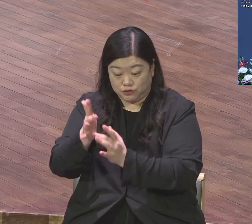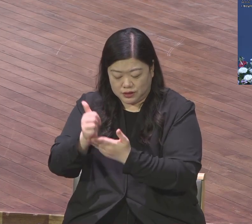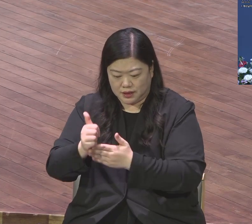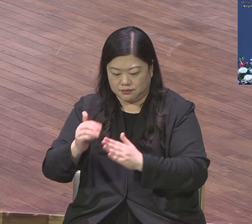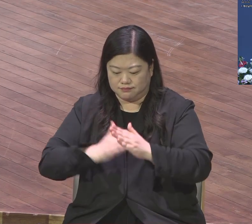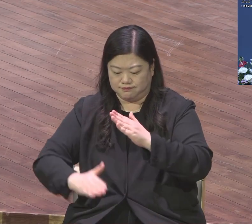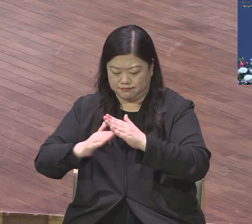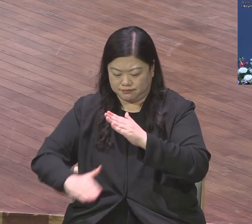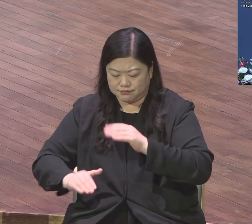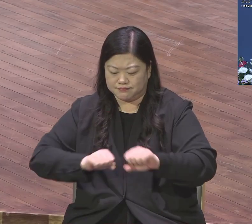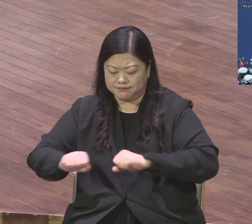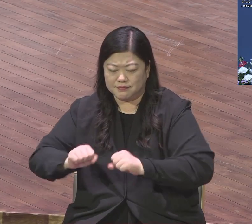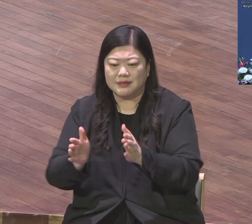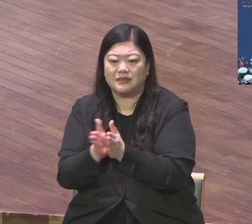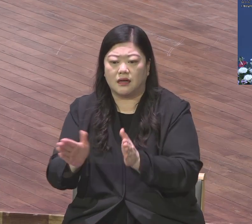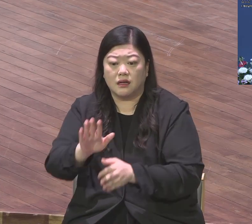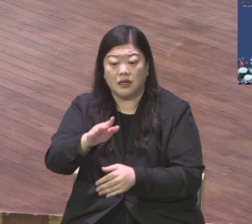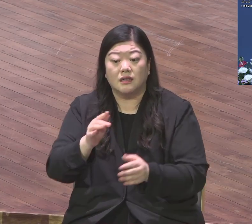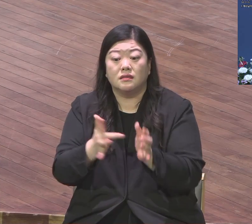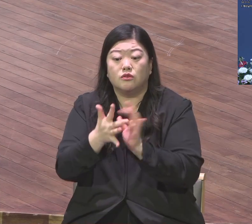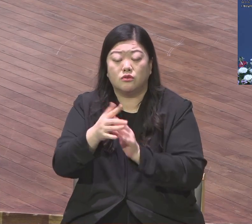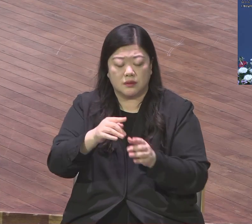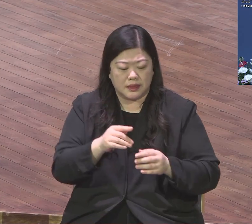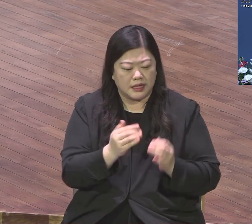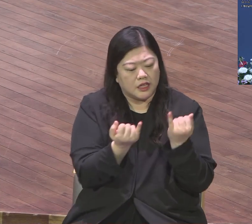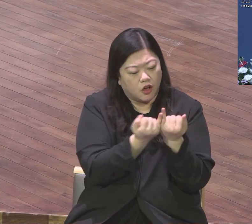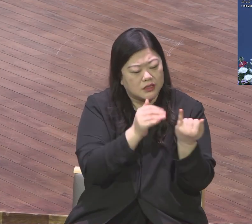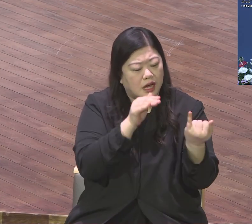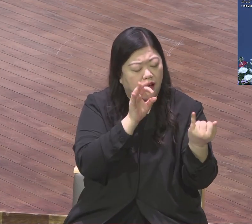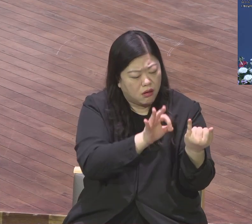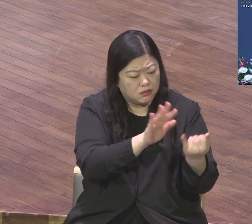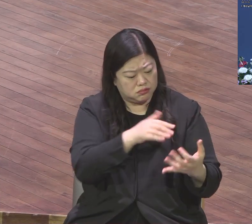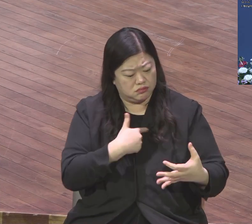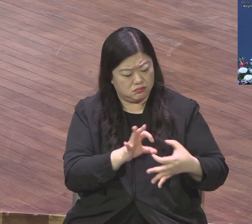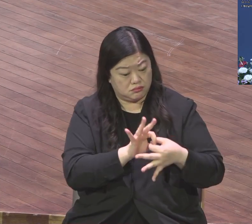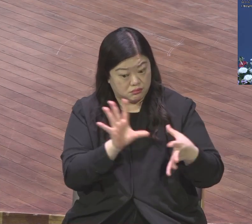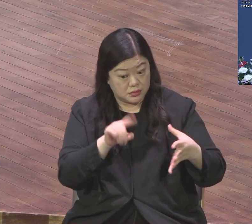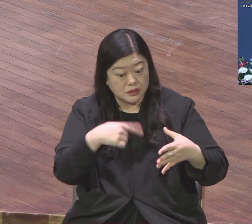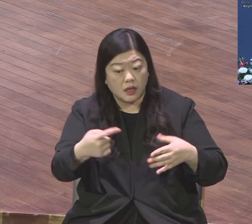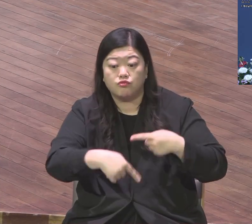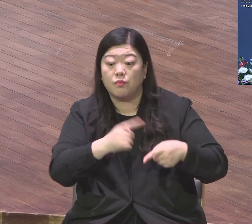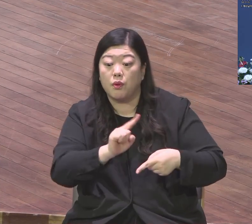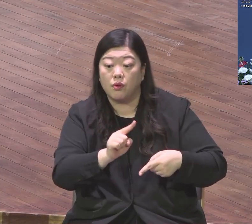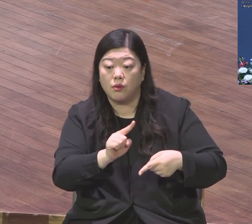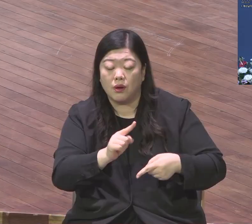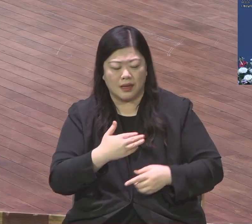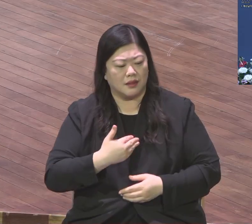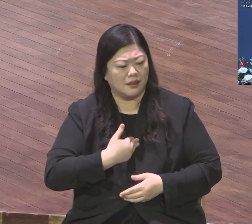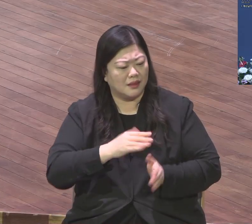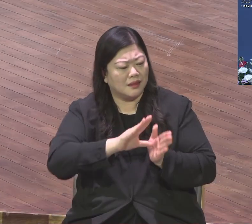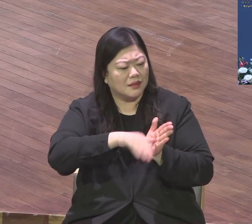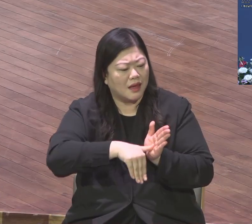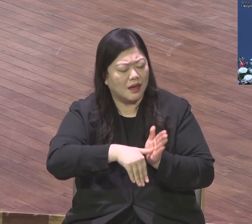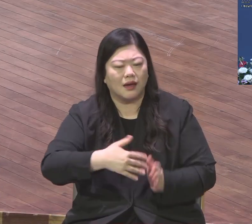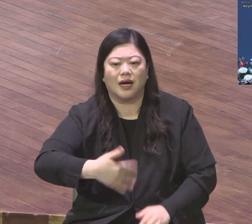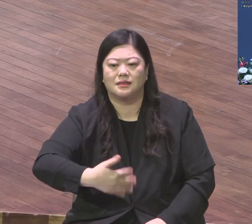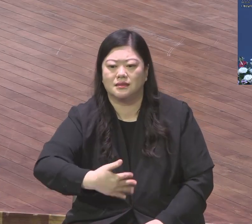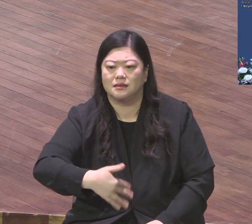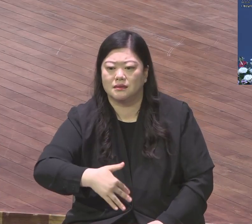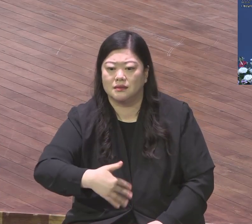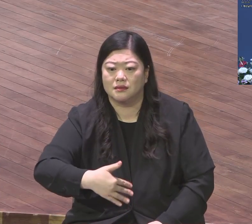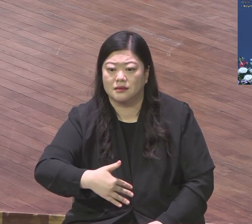내 때가 아직 이르지 아니하였나이다. 이 표현은요, 예수님이 기적을 행하시고 안